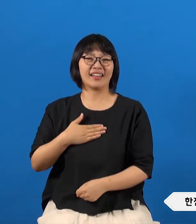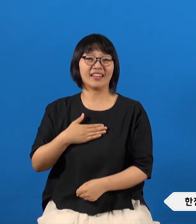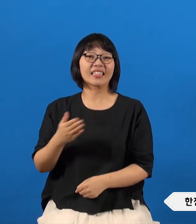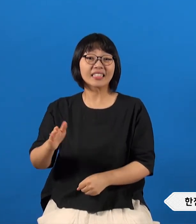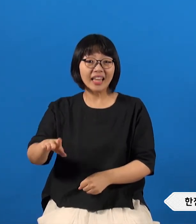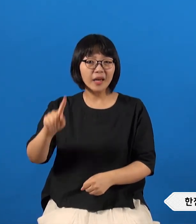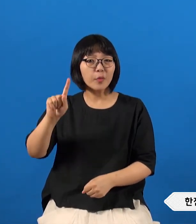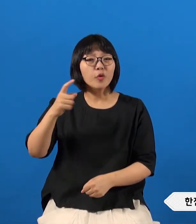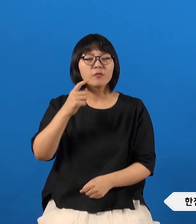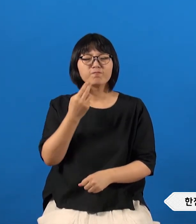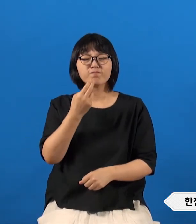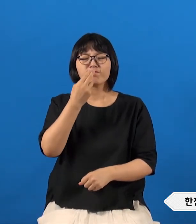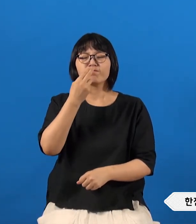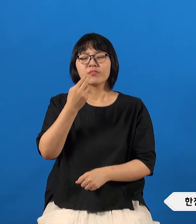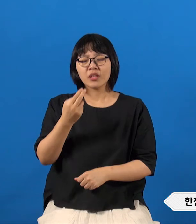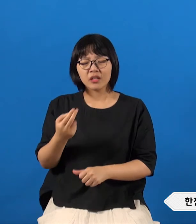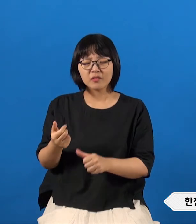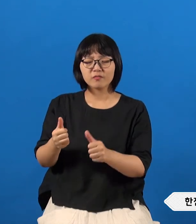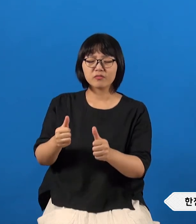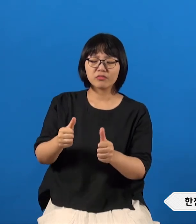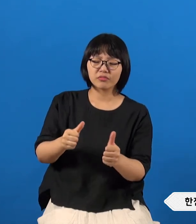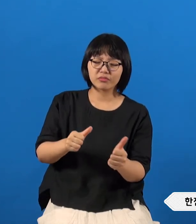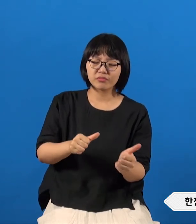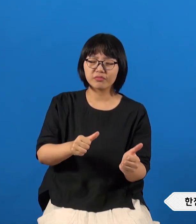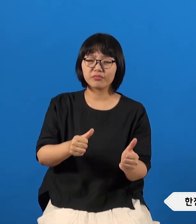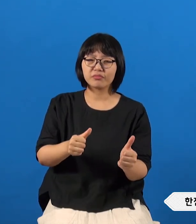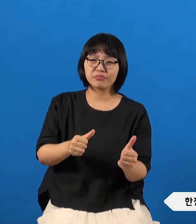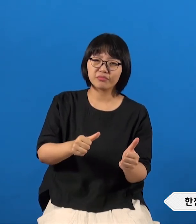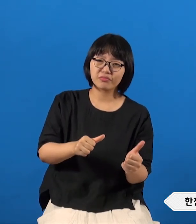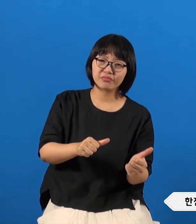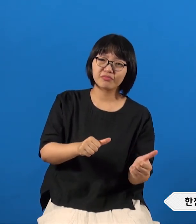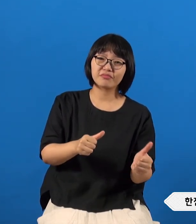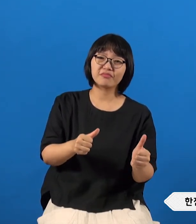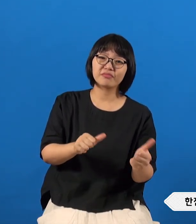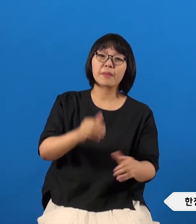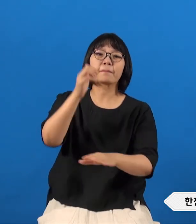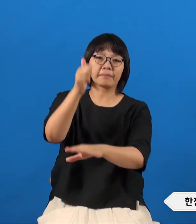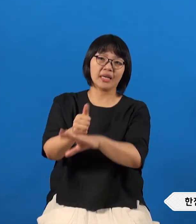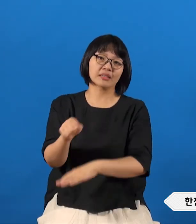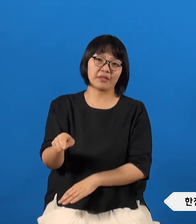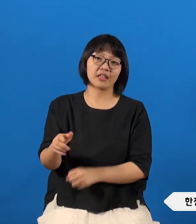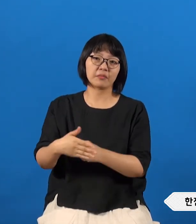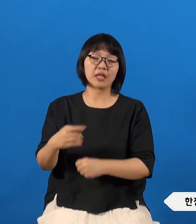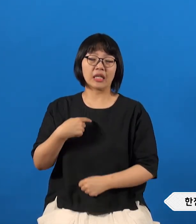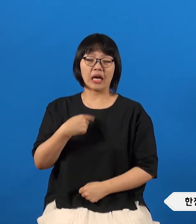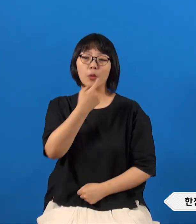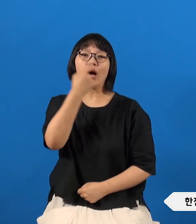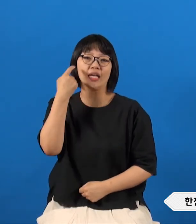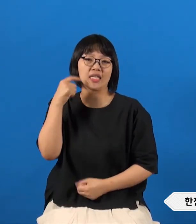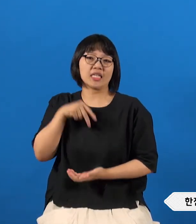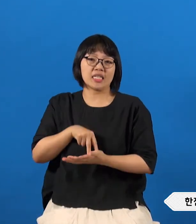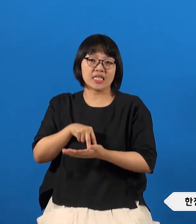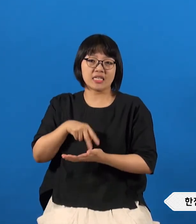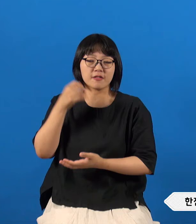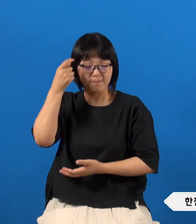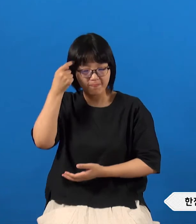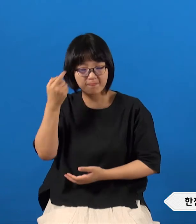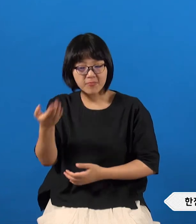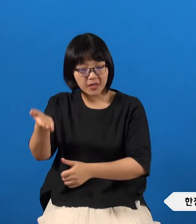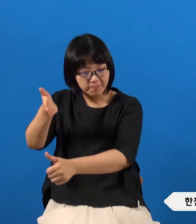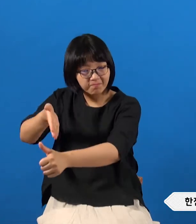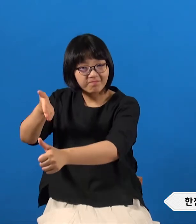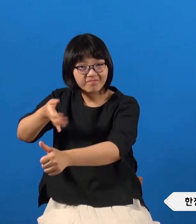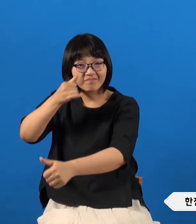이제 의식이 희미해져가는 마지막 순간이기 때문에 확인차 제가 한번 그렇게 간곡하게 말씀을